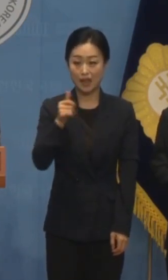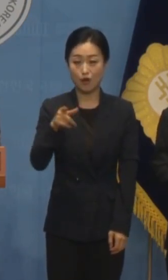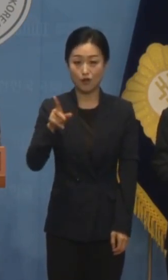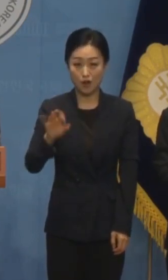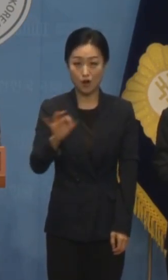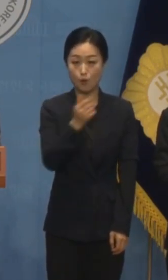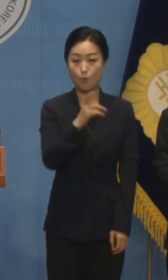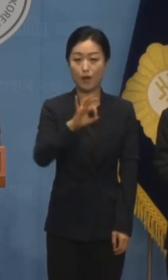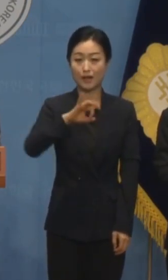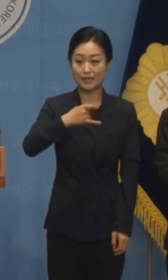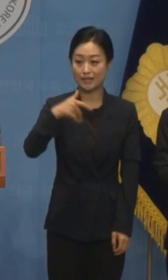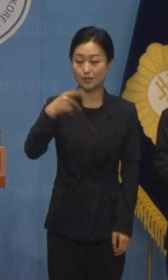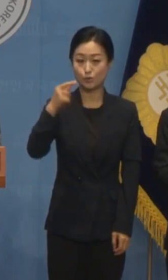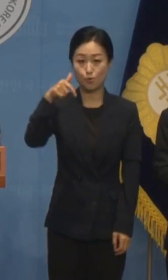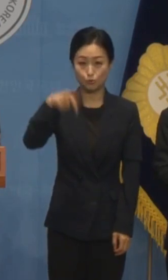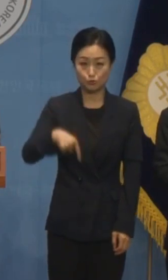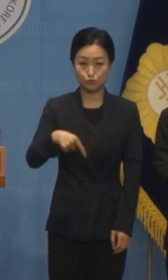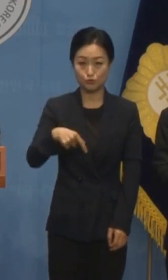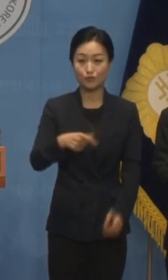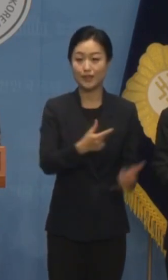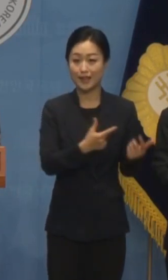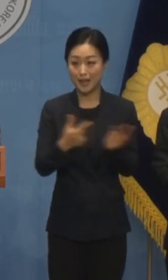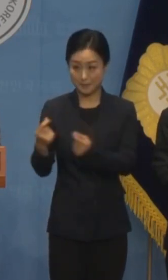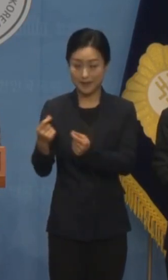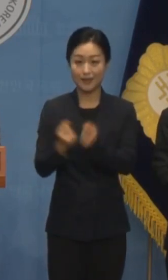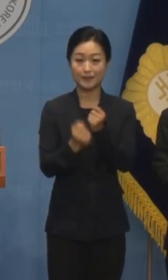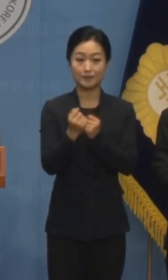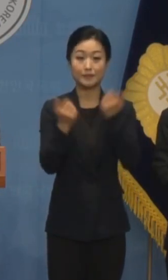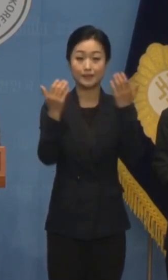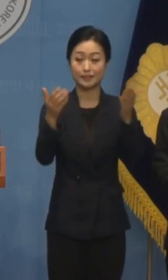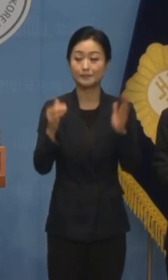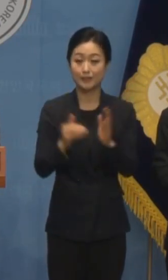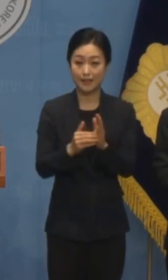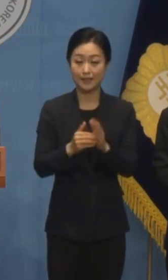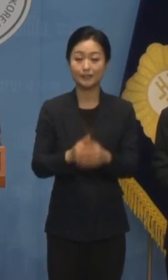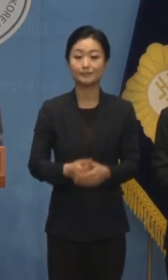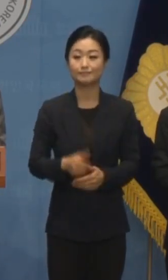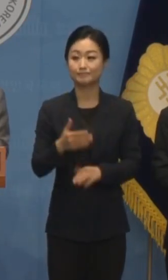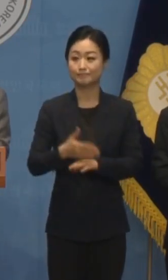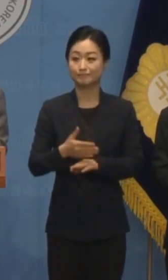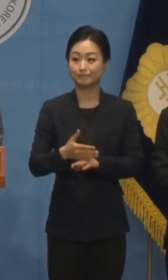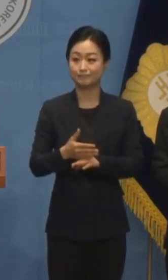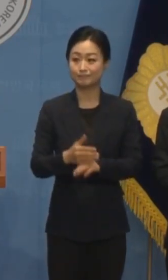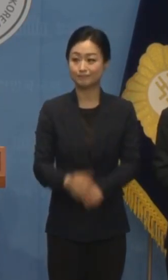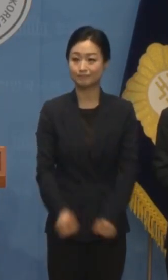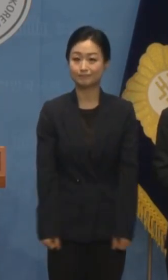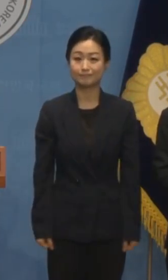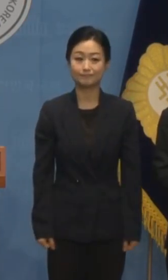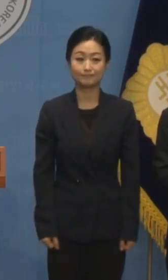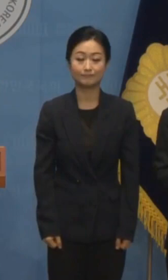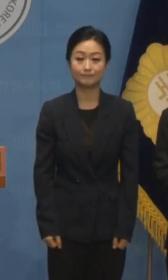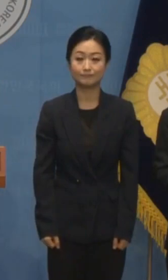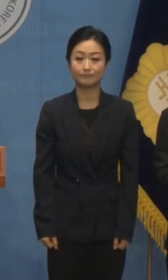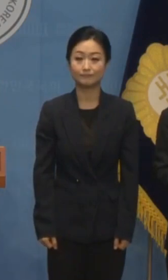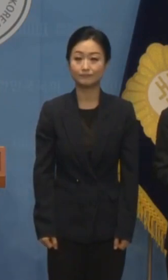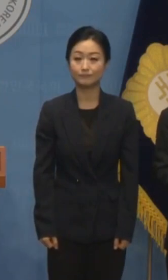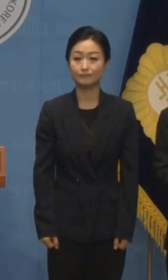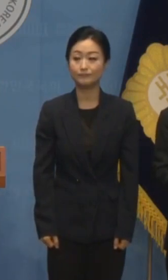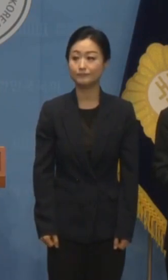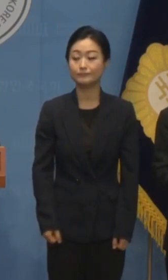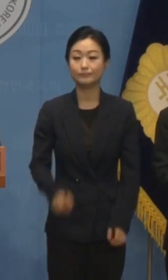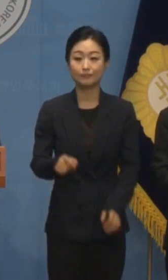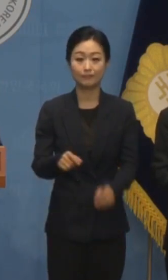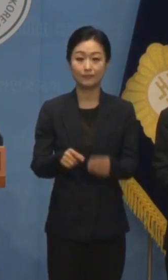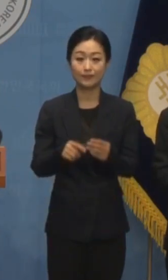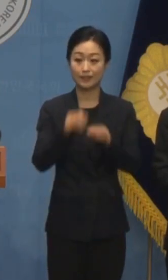황희, 조국 함께 입장을 발표했습니다. 이상입니다. 네. 요 세